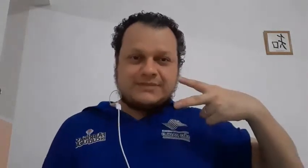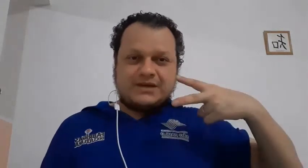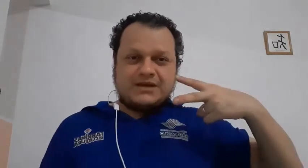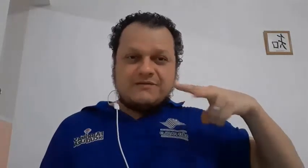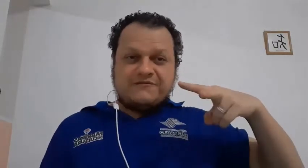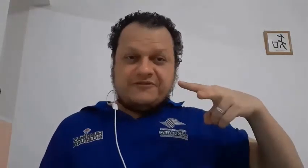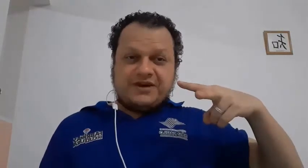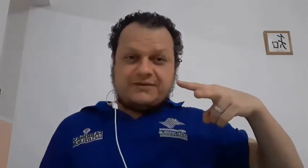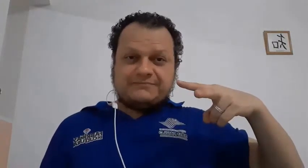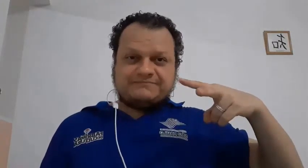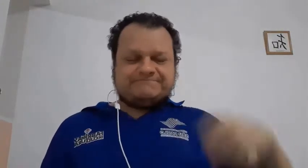V.